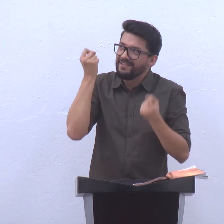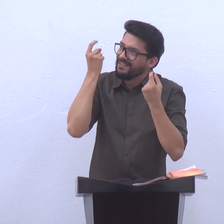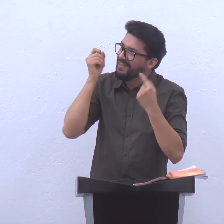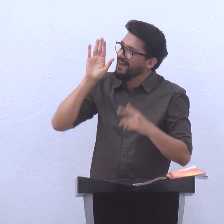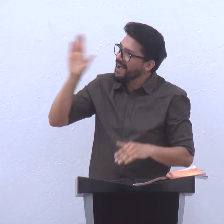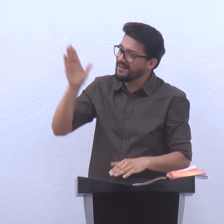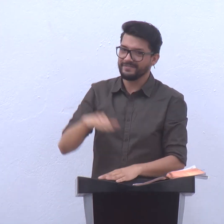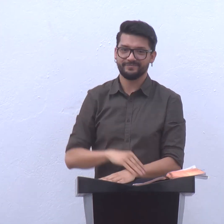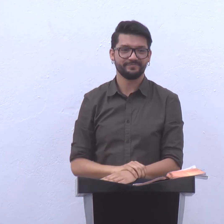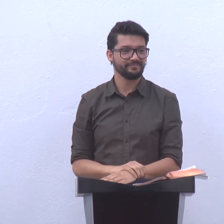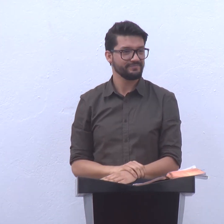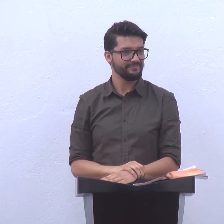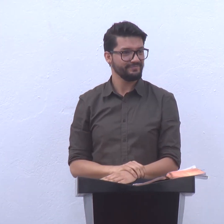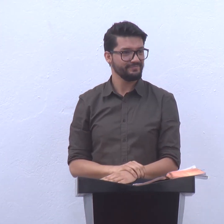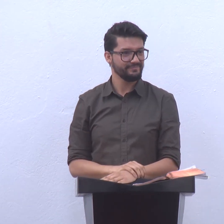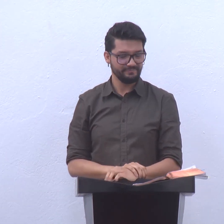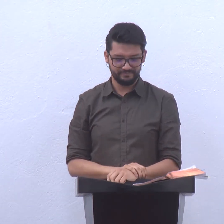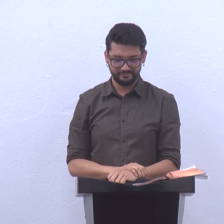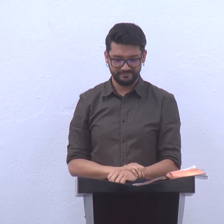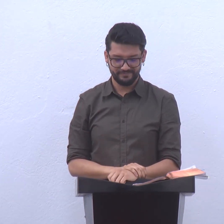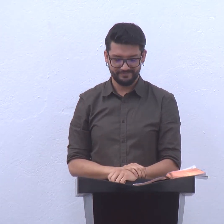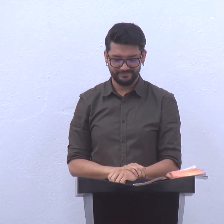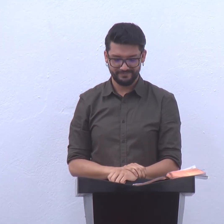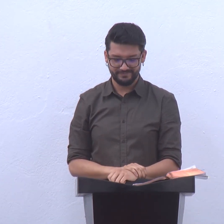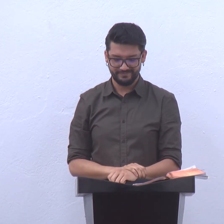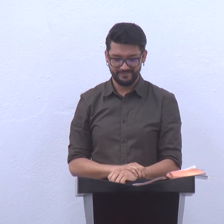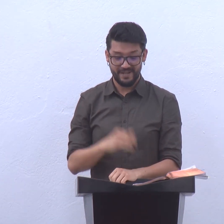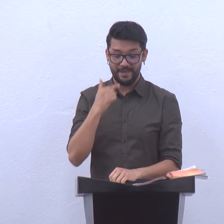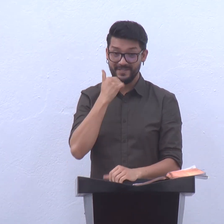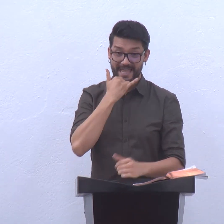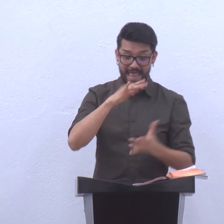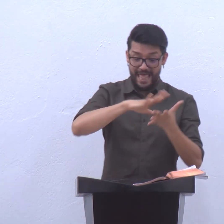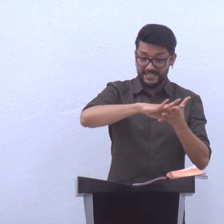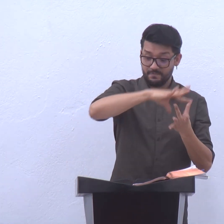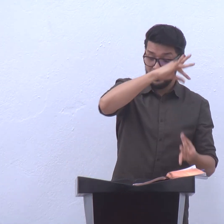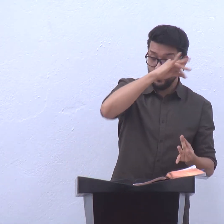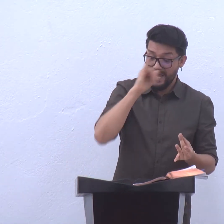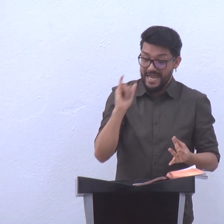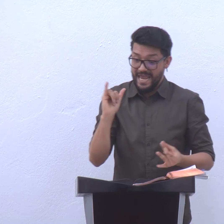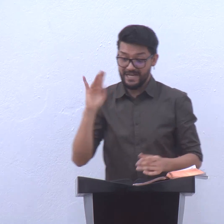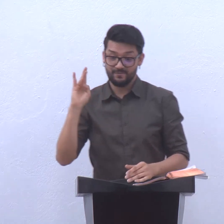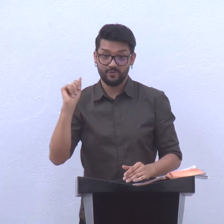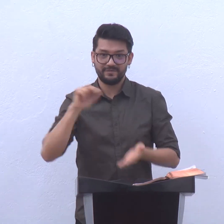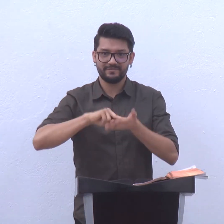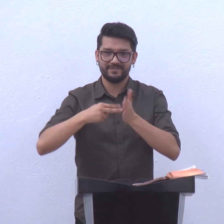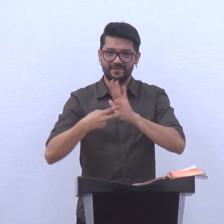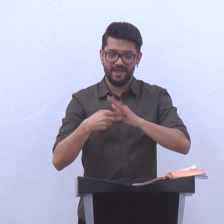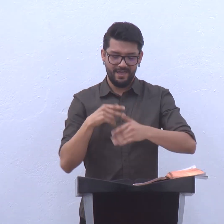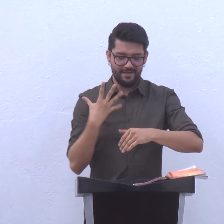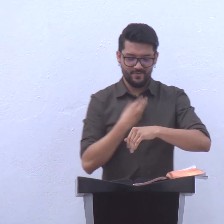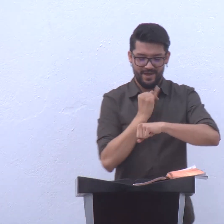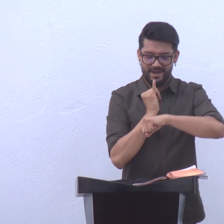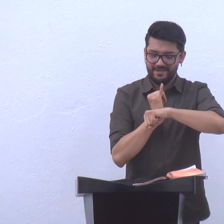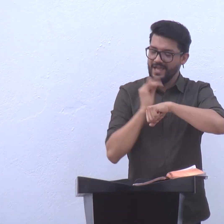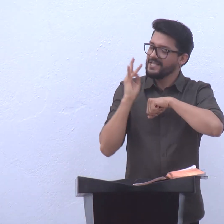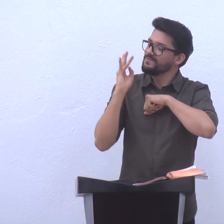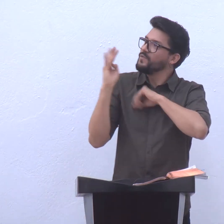comprendido. Nosotros necesitamos de Él. Pero llega el momento en que la esposa